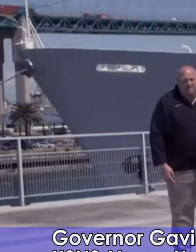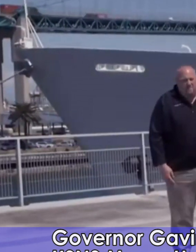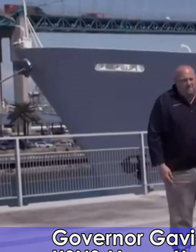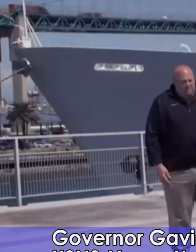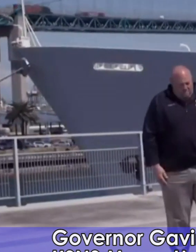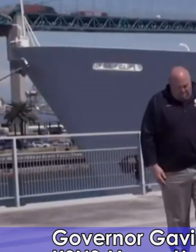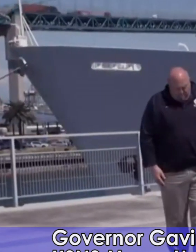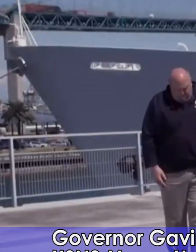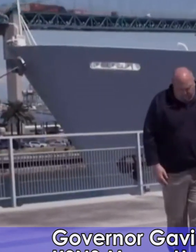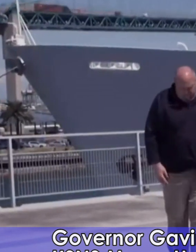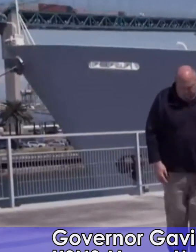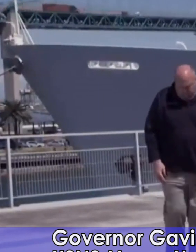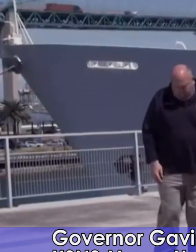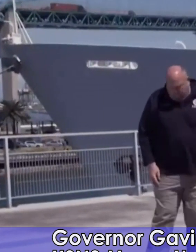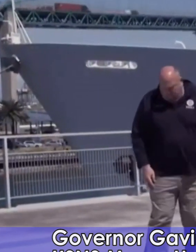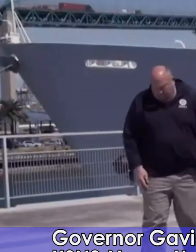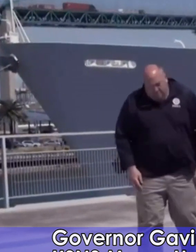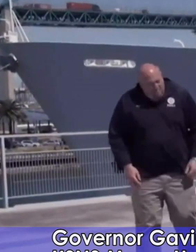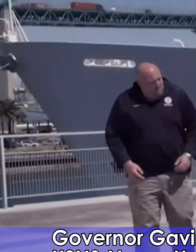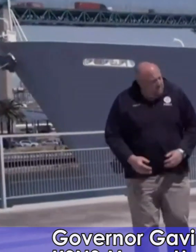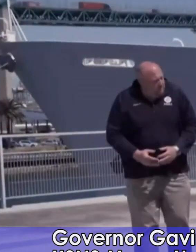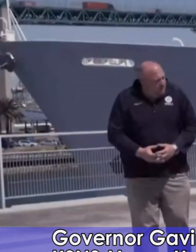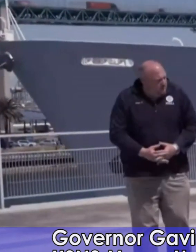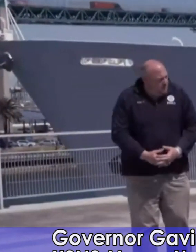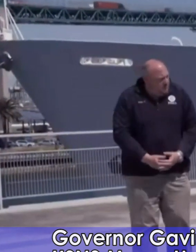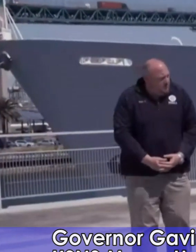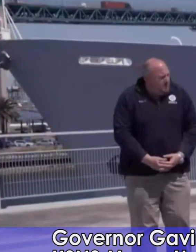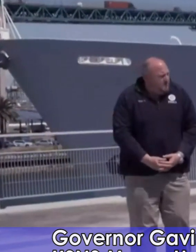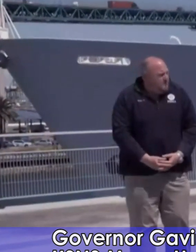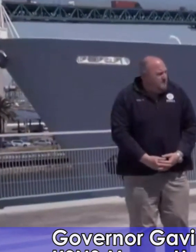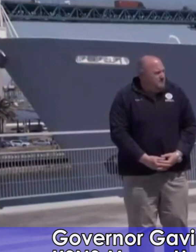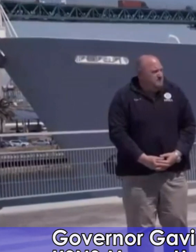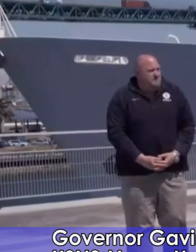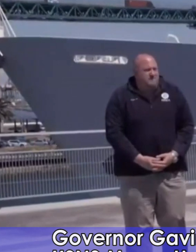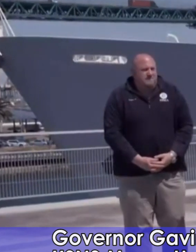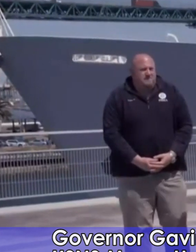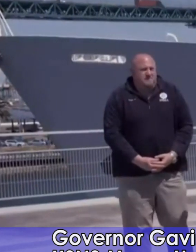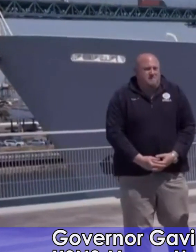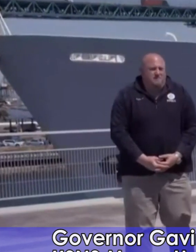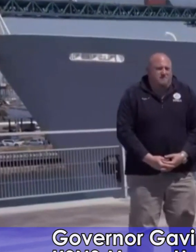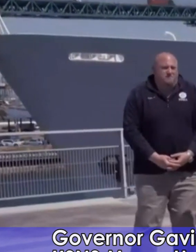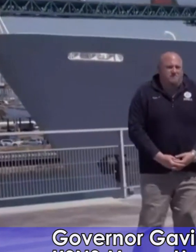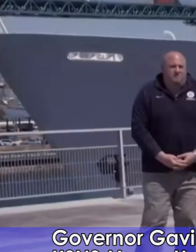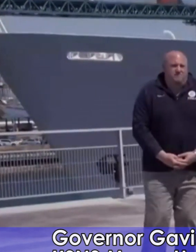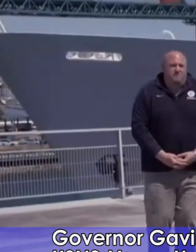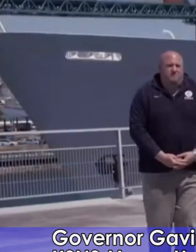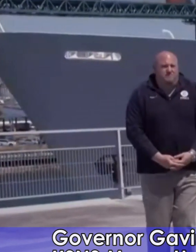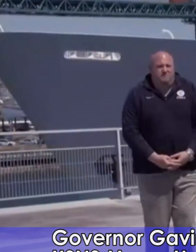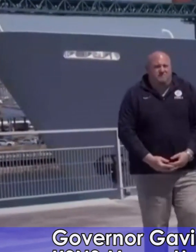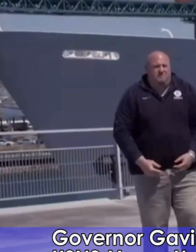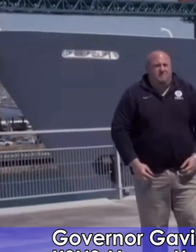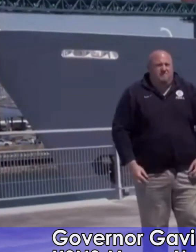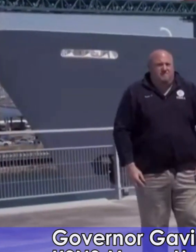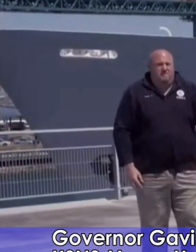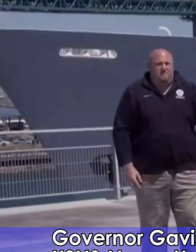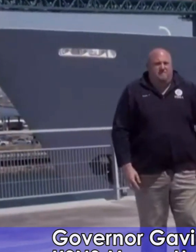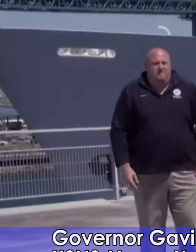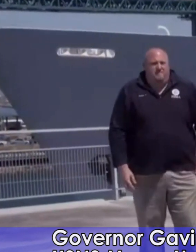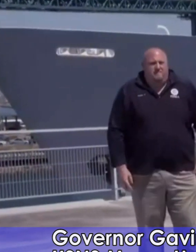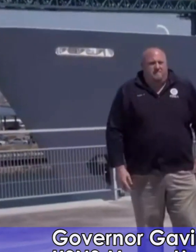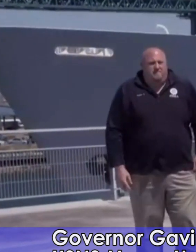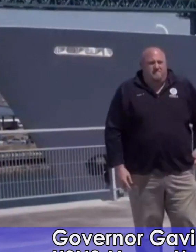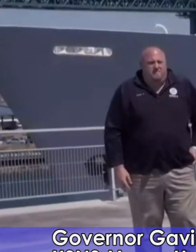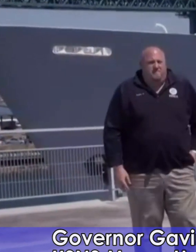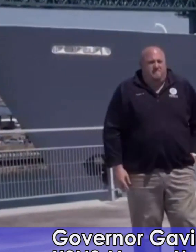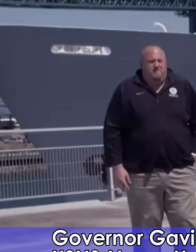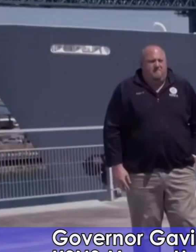liderazgo. Usted no solamente es el gobernador del estado de California, pero también de